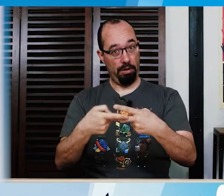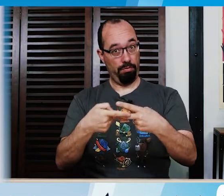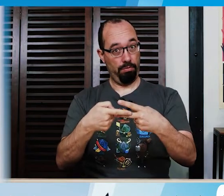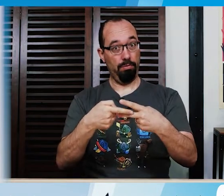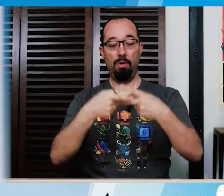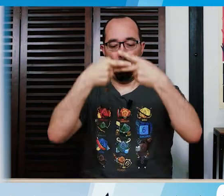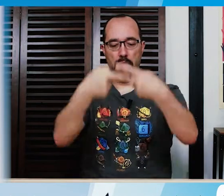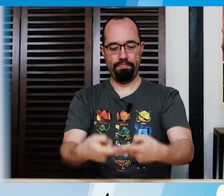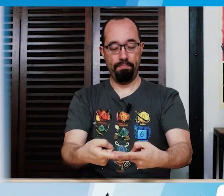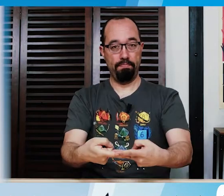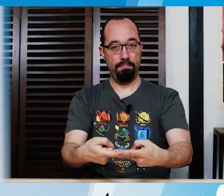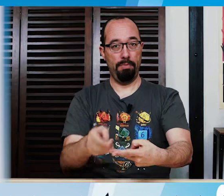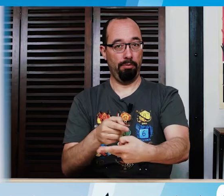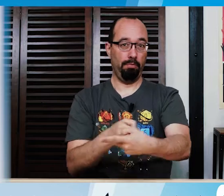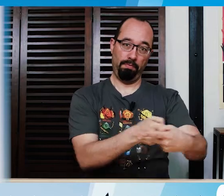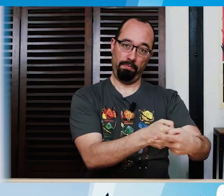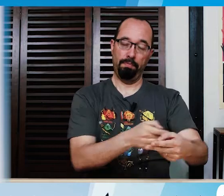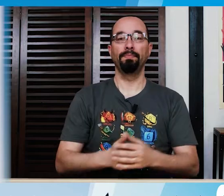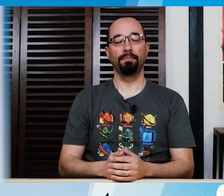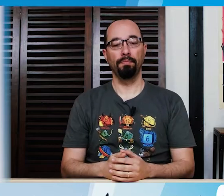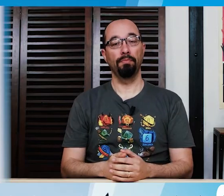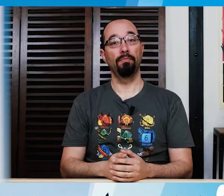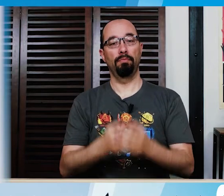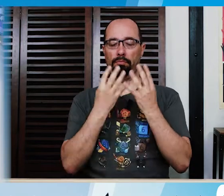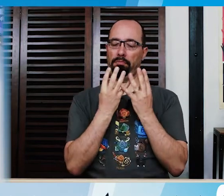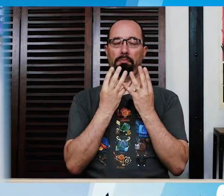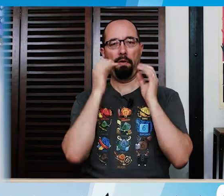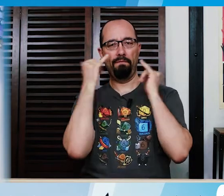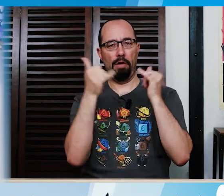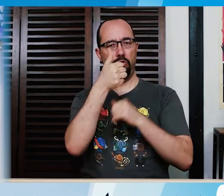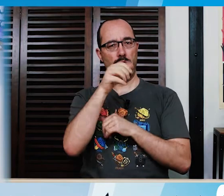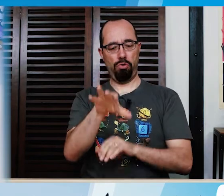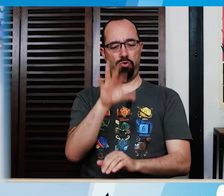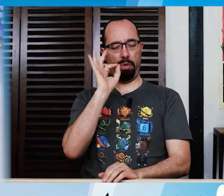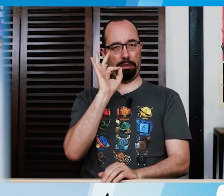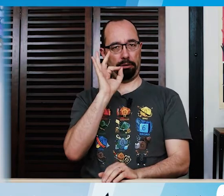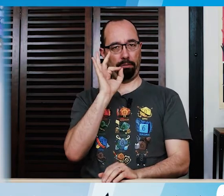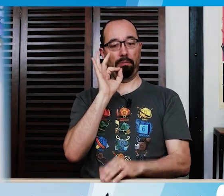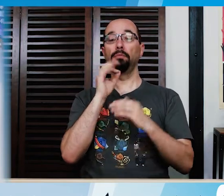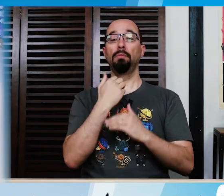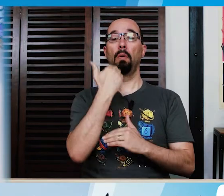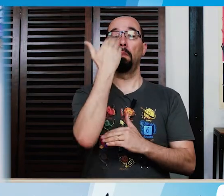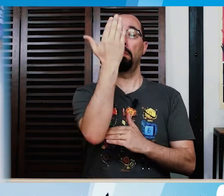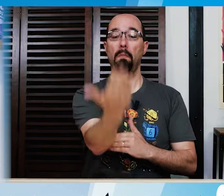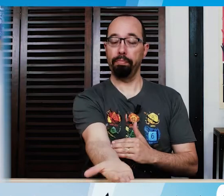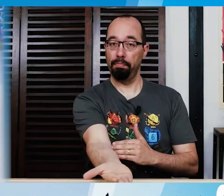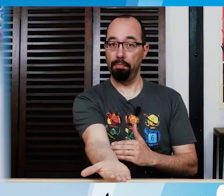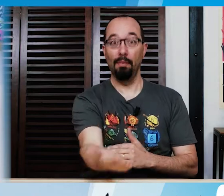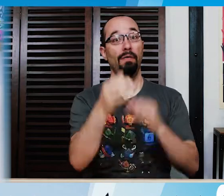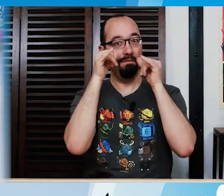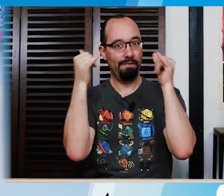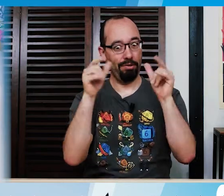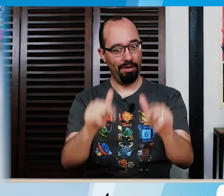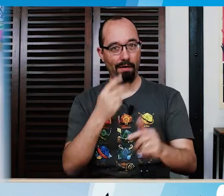devant lui et en la pointant en direction de son voisin de gauche. Il sélectionne la vache de son choix dans sa main et la place au centre